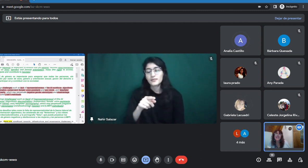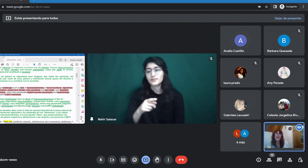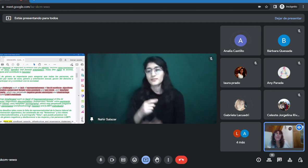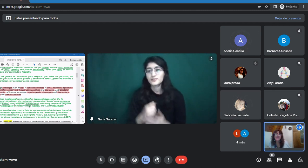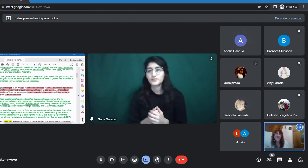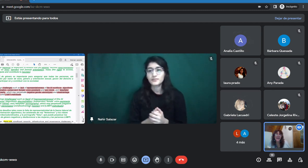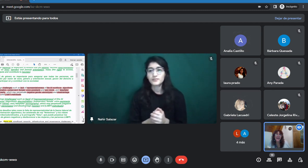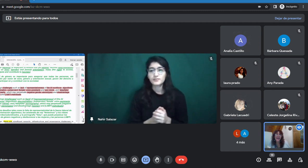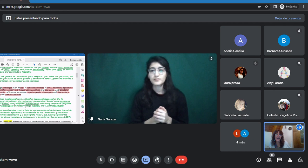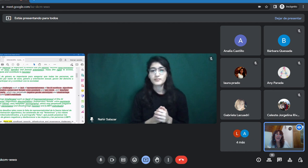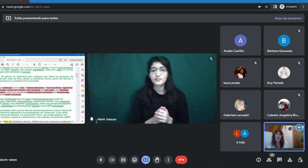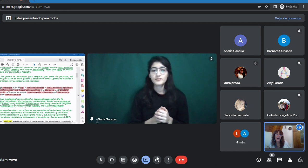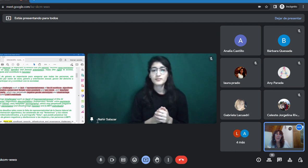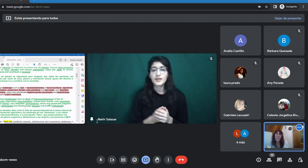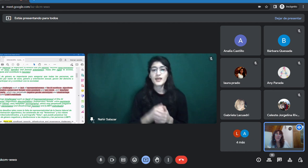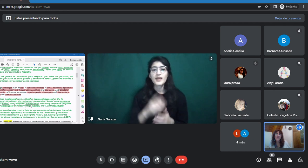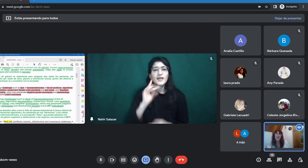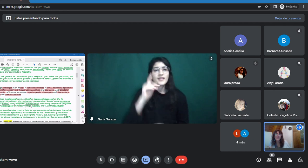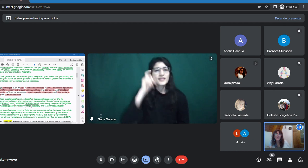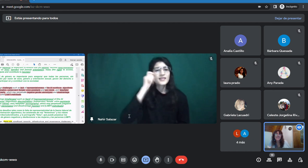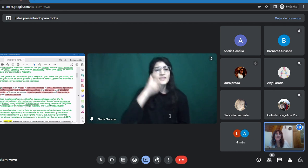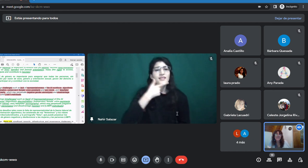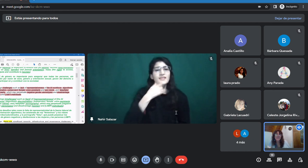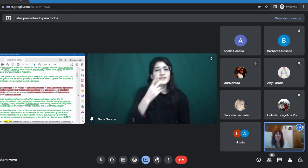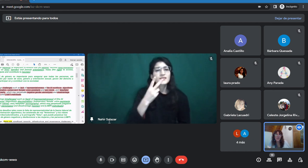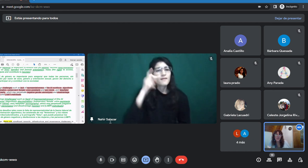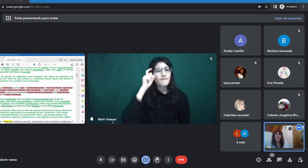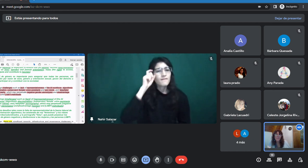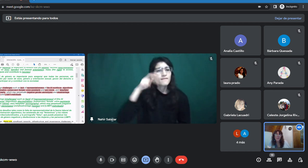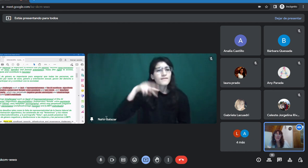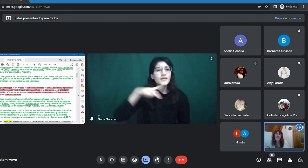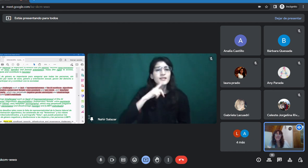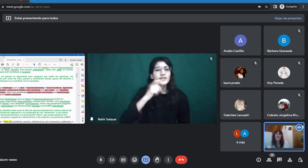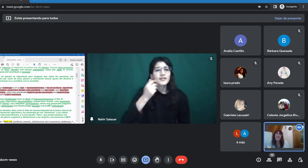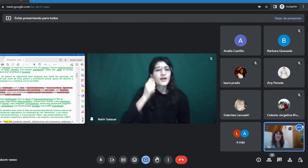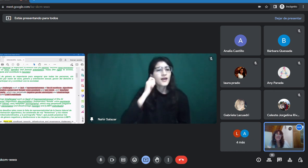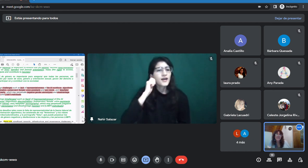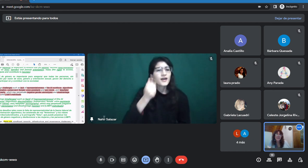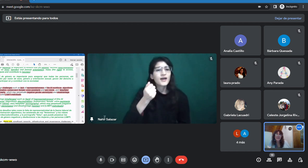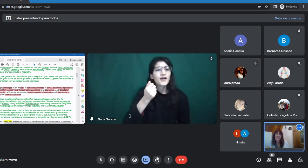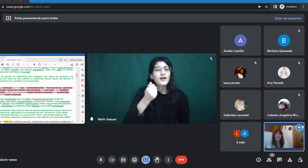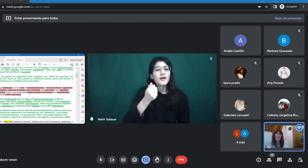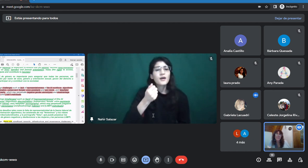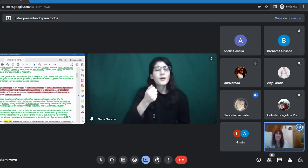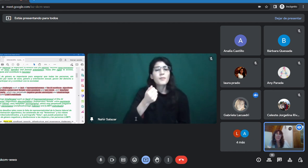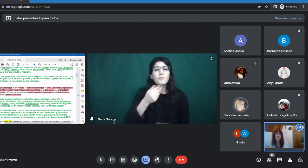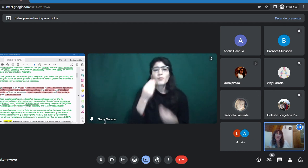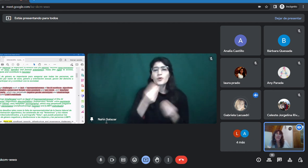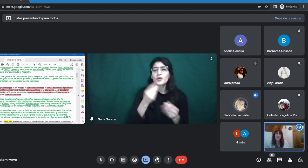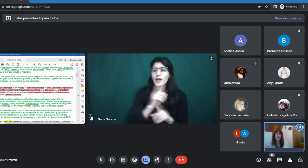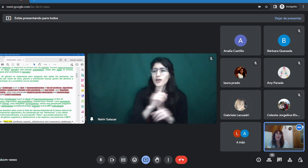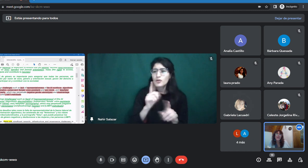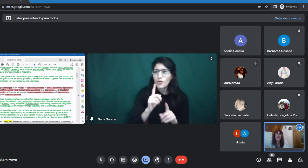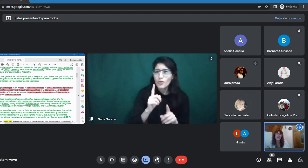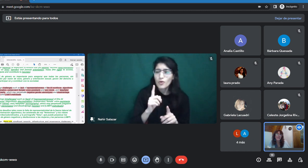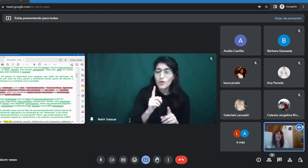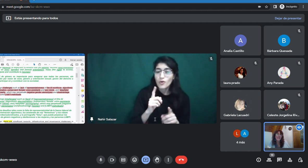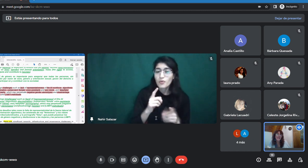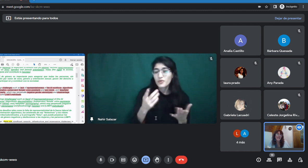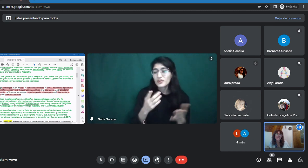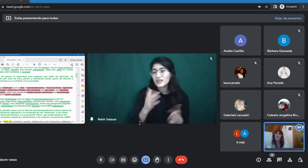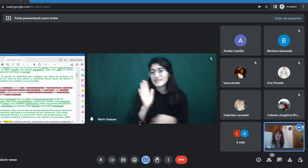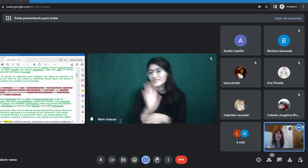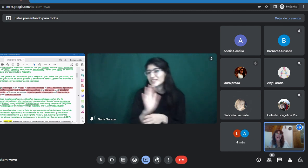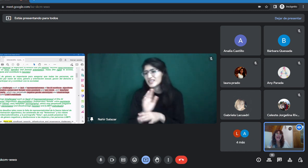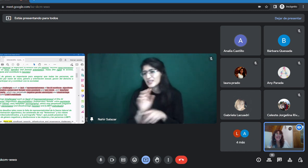es desventaja? Porque no tendría sentido mujeres y perpetuar y mujeres